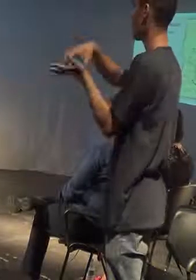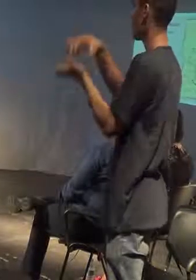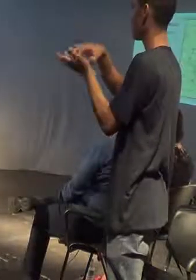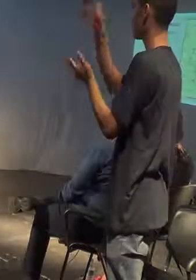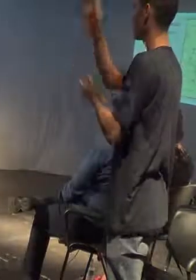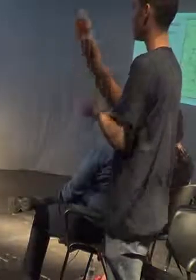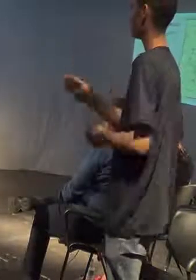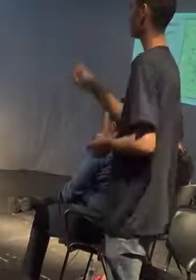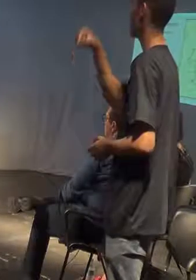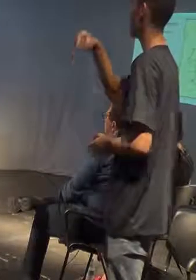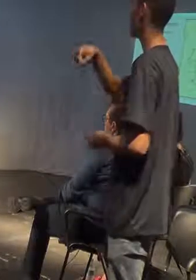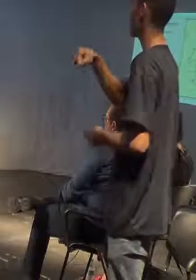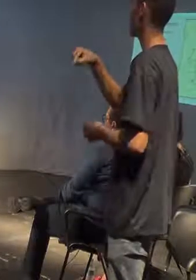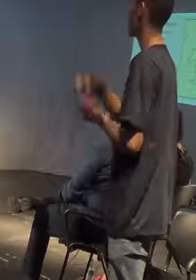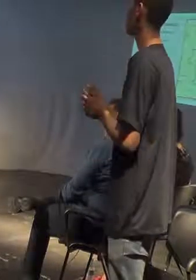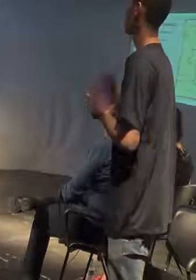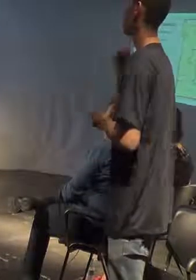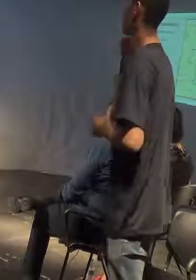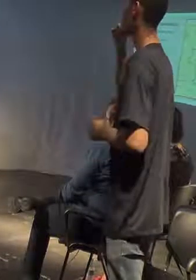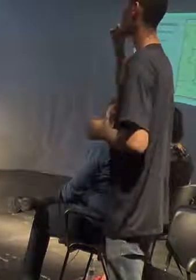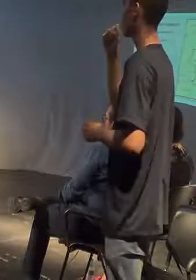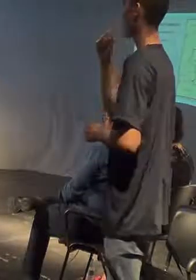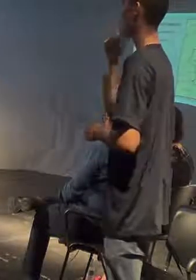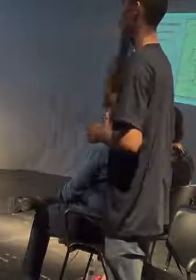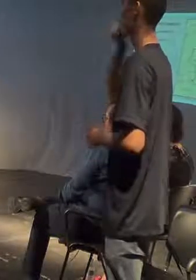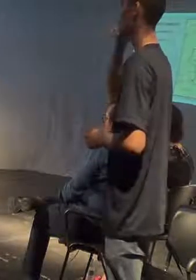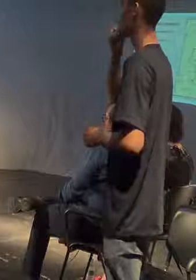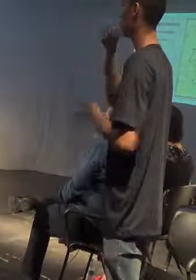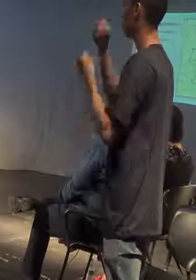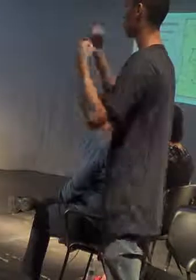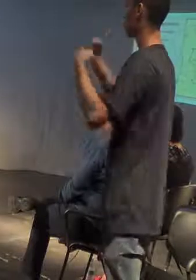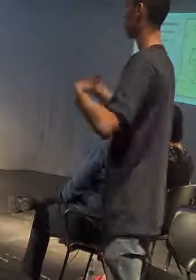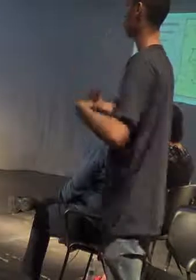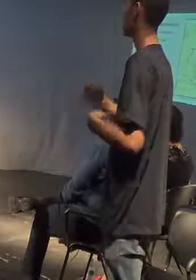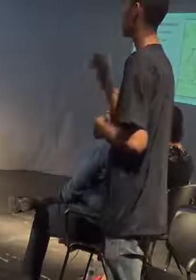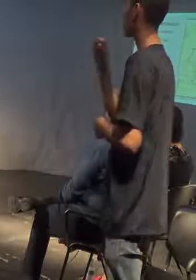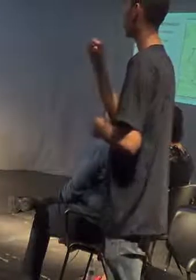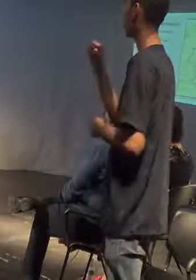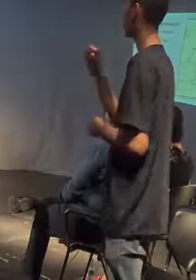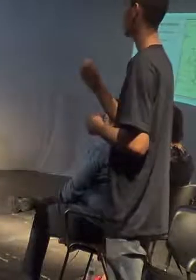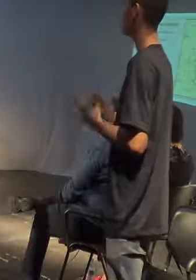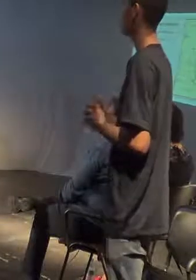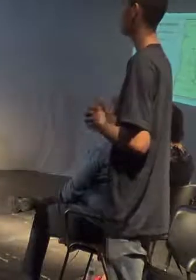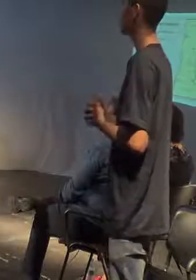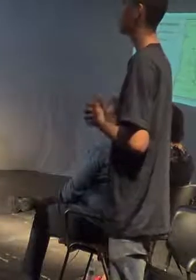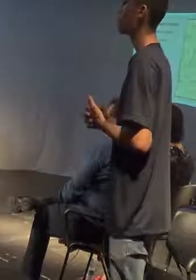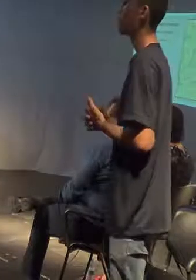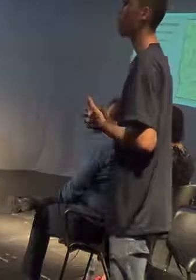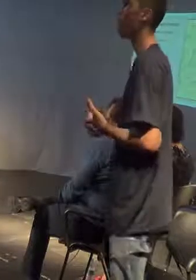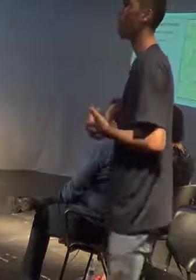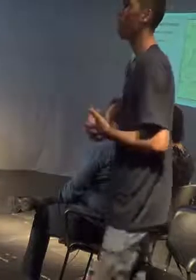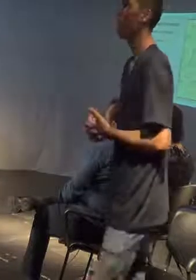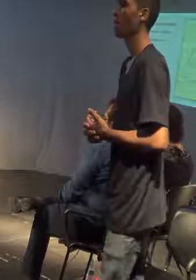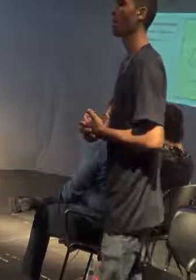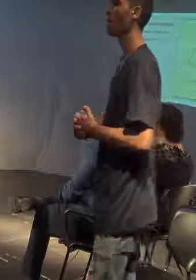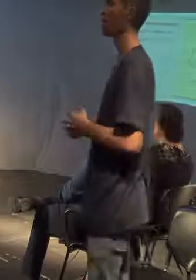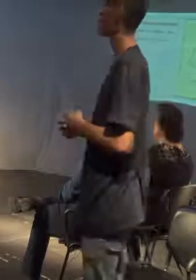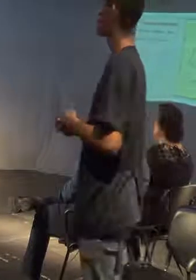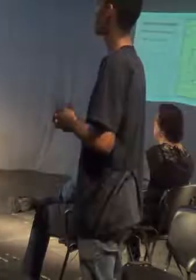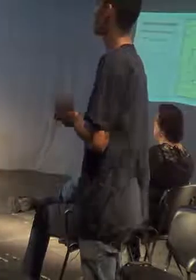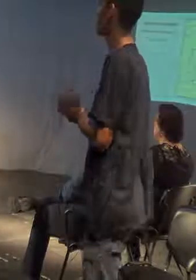é português, português, inglês e francês. Português, inglês e francês, né? E ele tem a primeira parte, metade dele